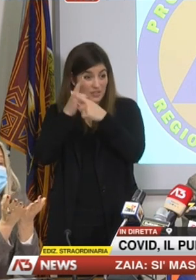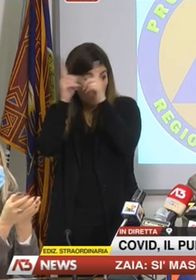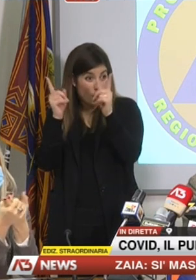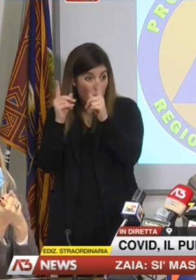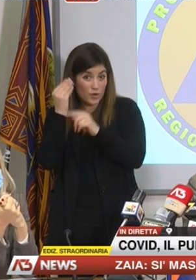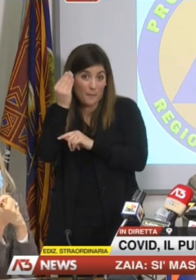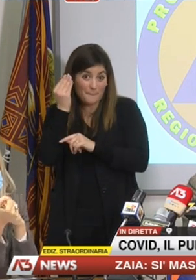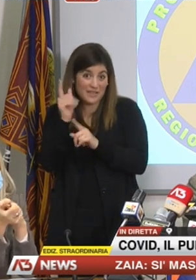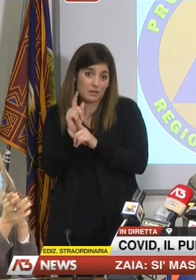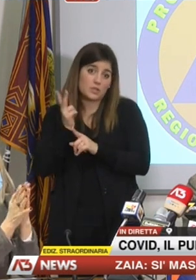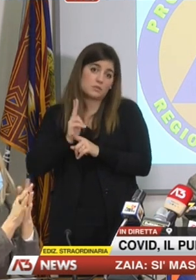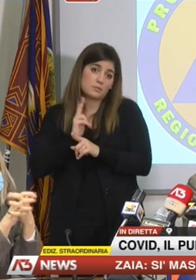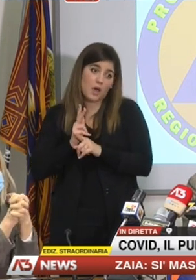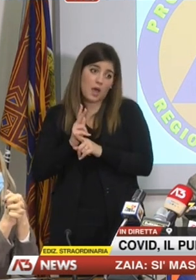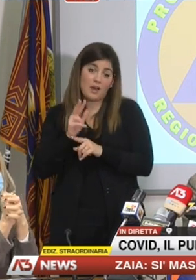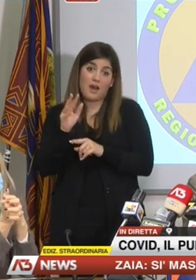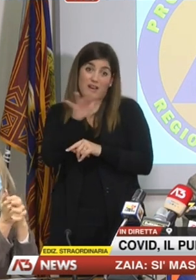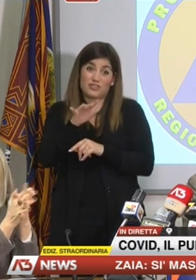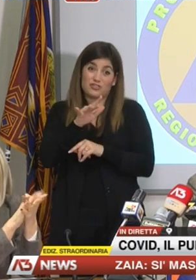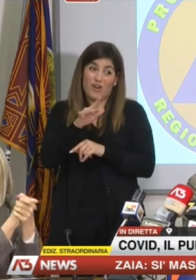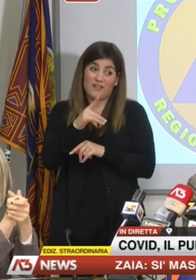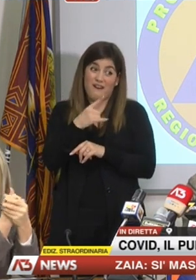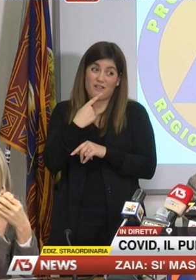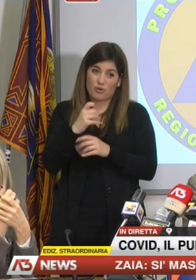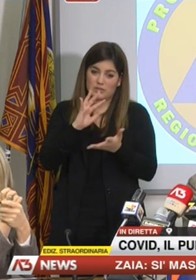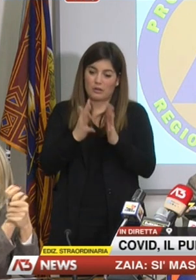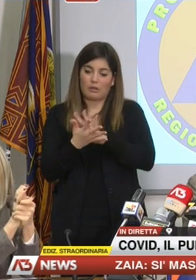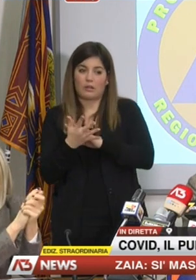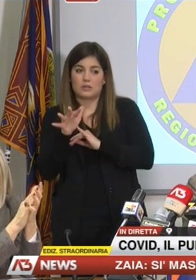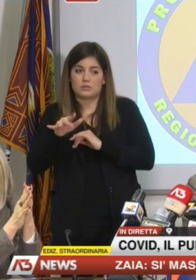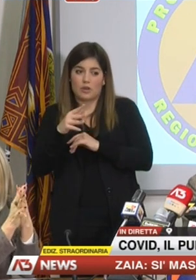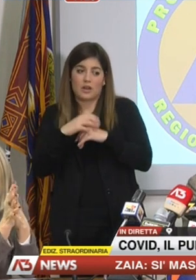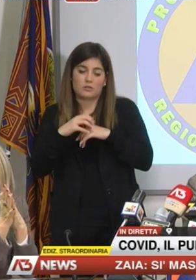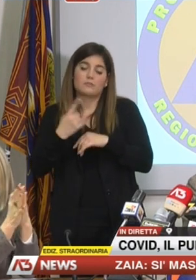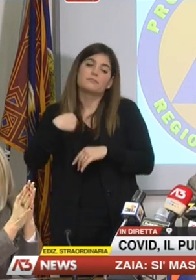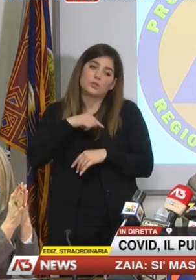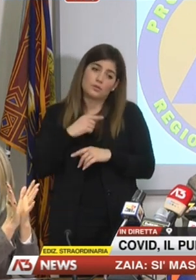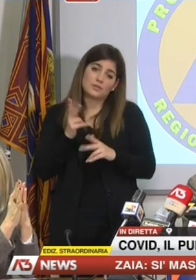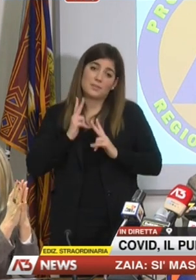Ma io guarda, auguro a tutti che si torni velocemente a zona bianca. Ah.